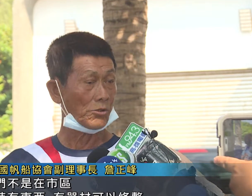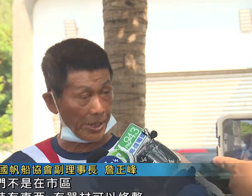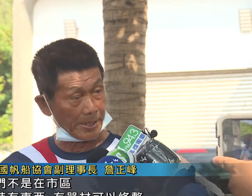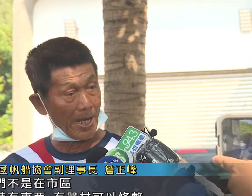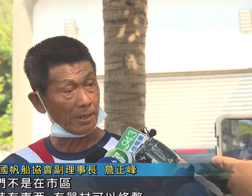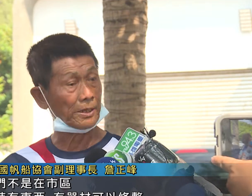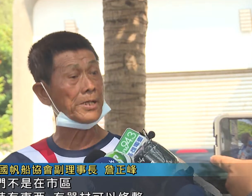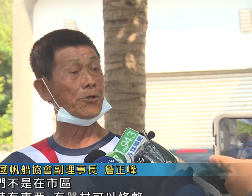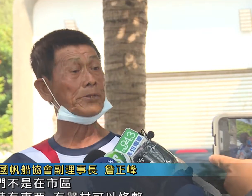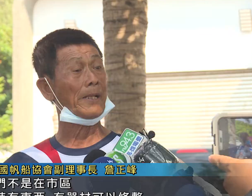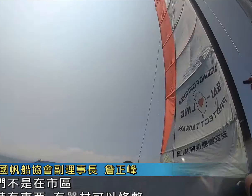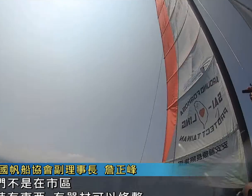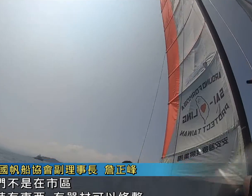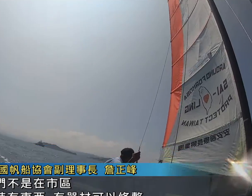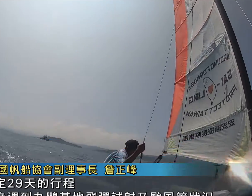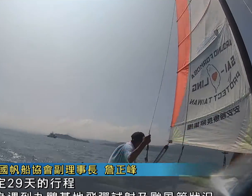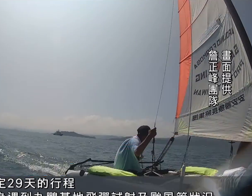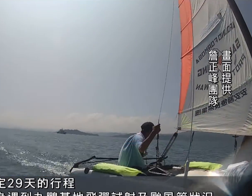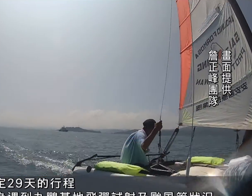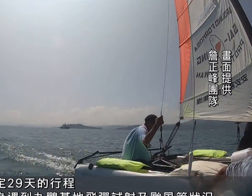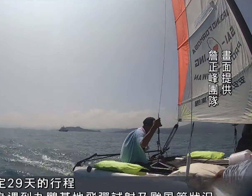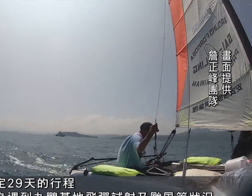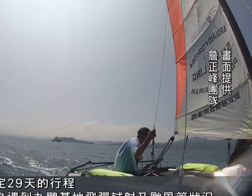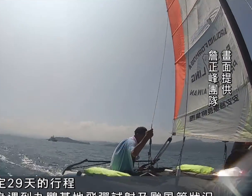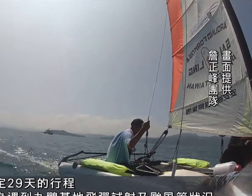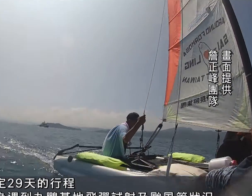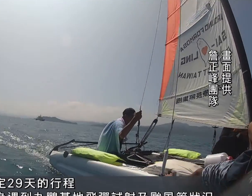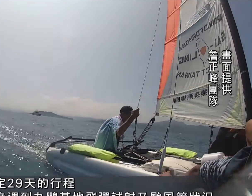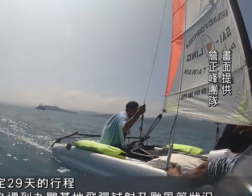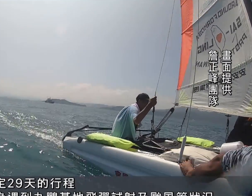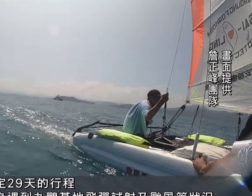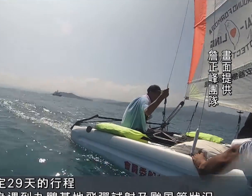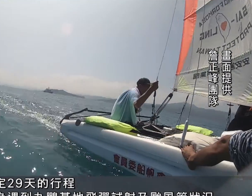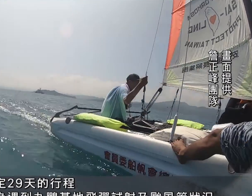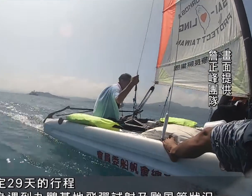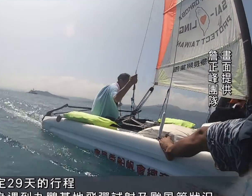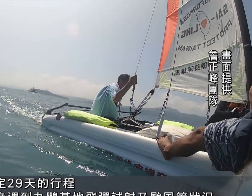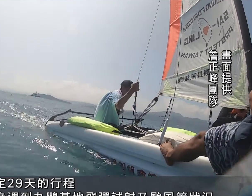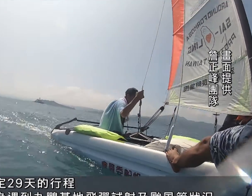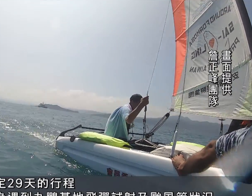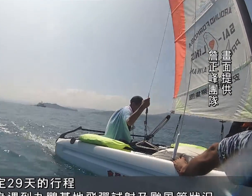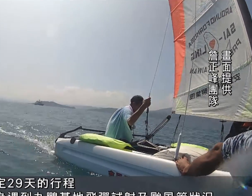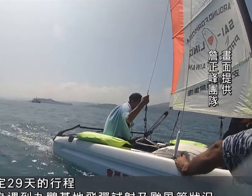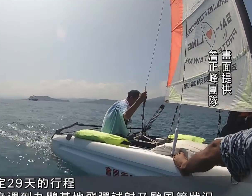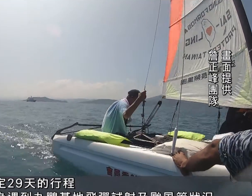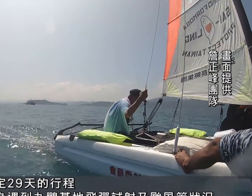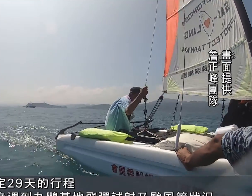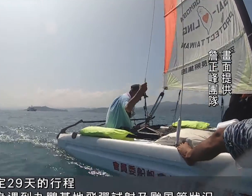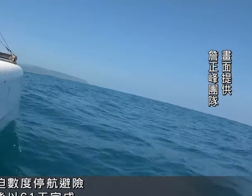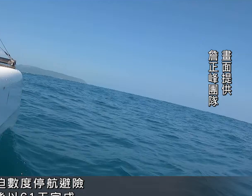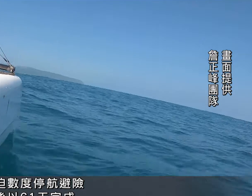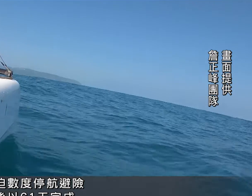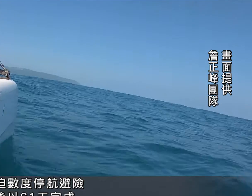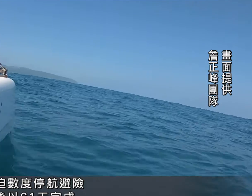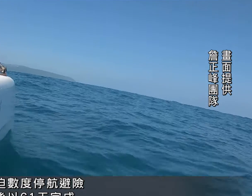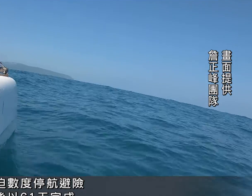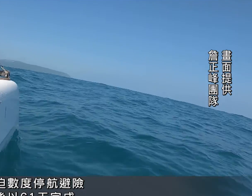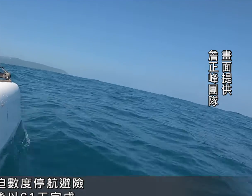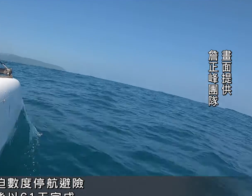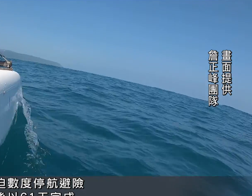器材可以修整。 原定29天的行程，因为遇到九鹏基地飞弹试射及台风等状况，被迫数度停航避险，